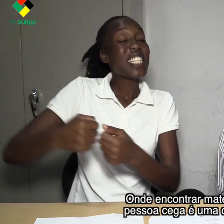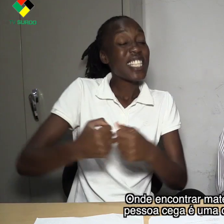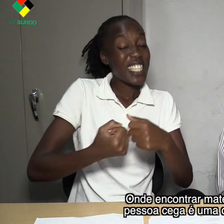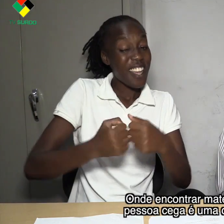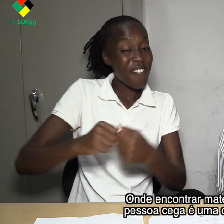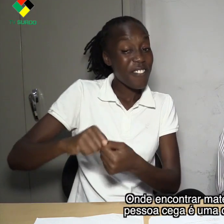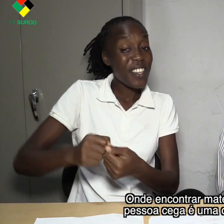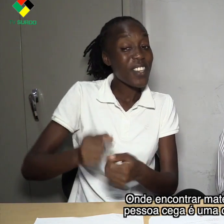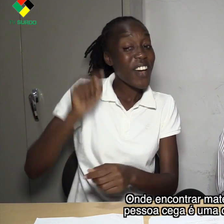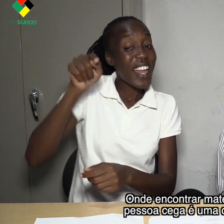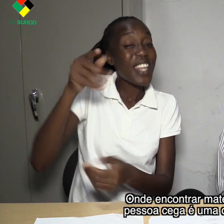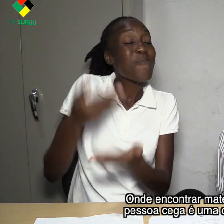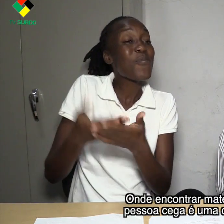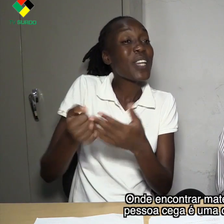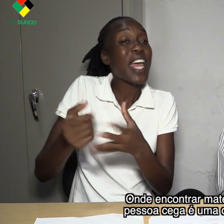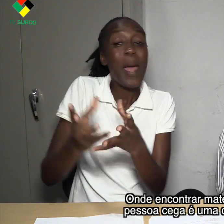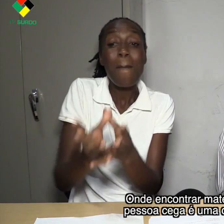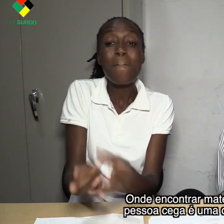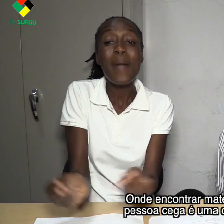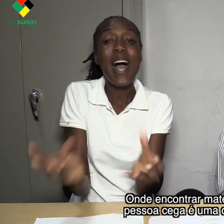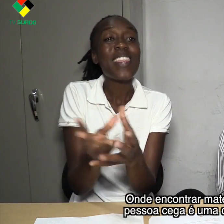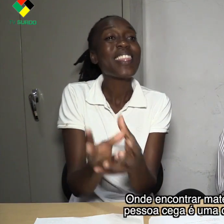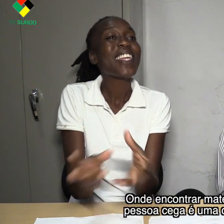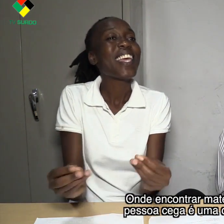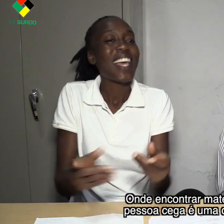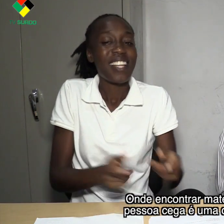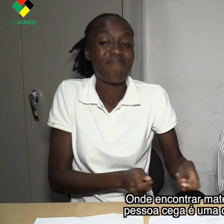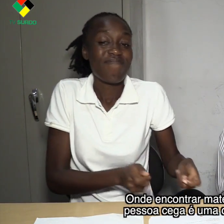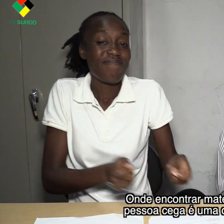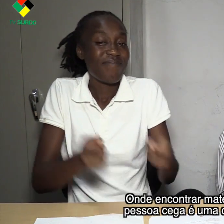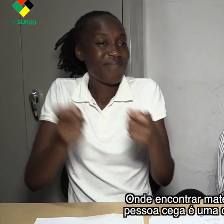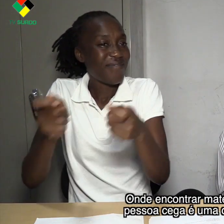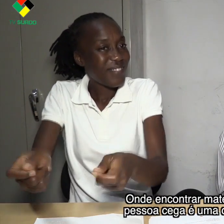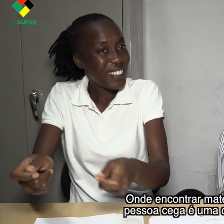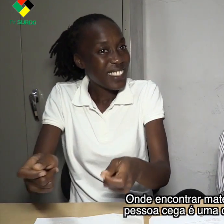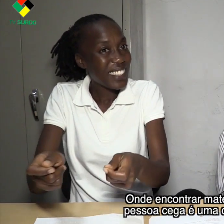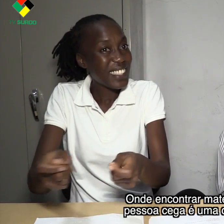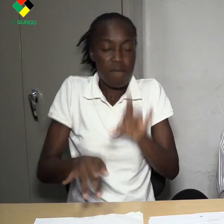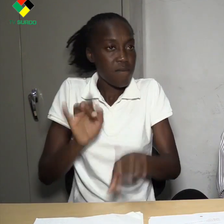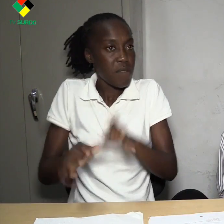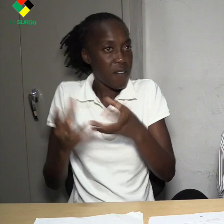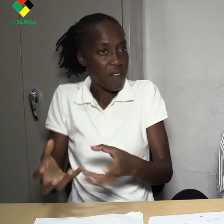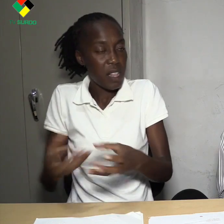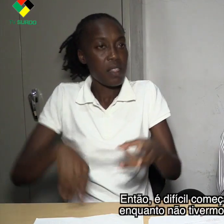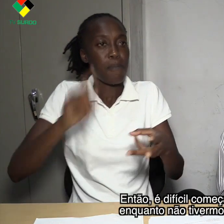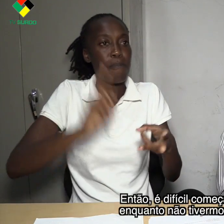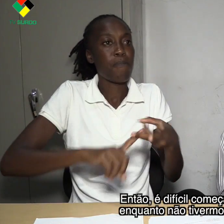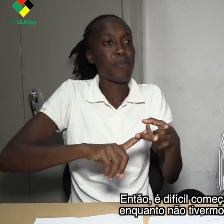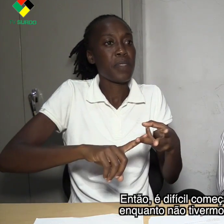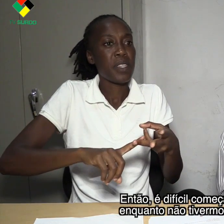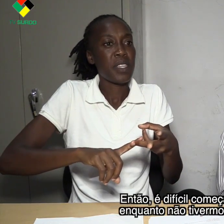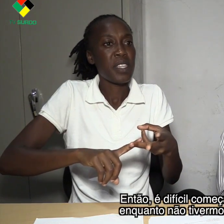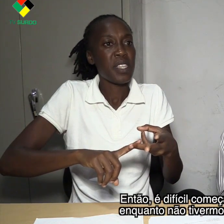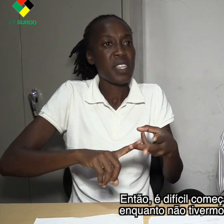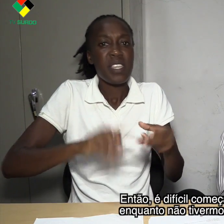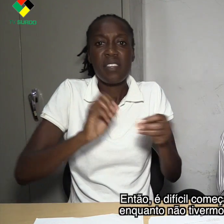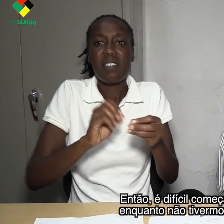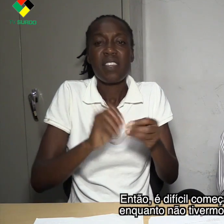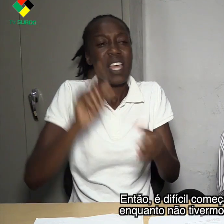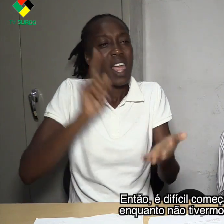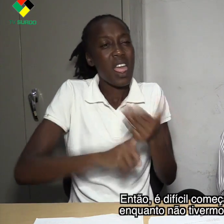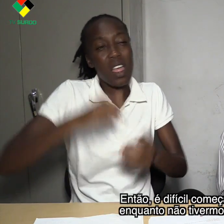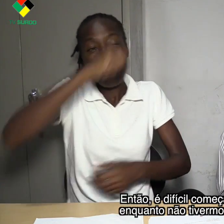Onde é que se arranja? O material para uma pessoa cega com uma dor de cabeça. Então, é difícil